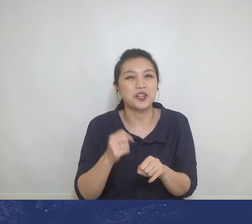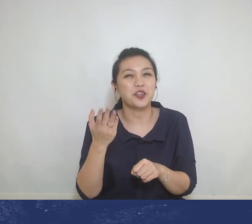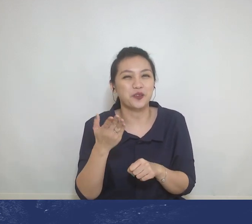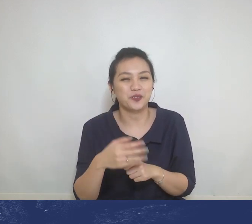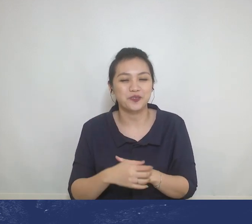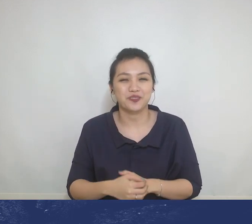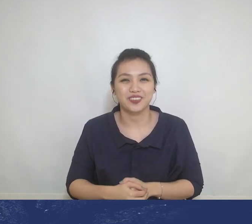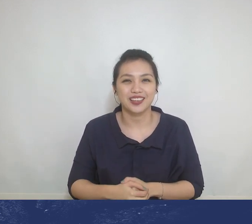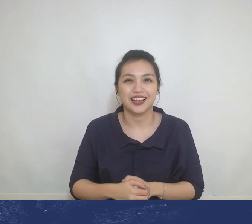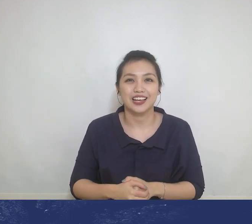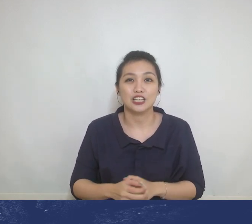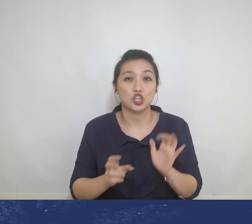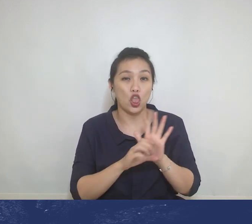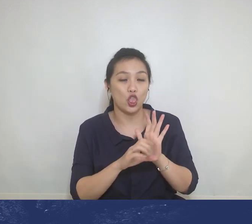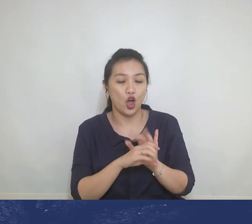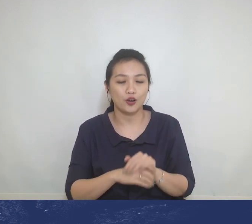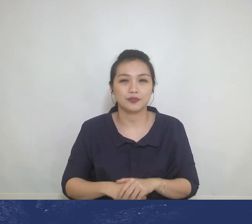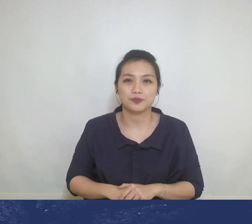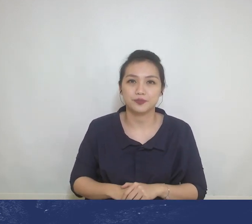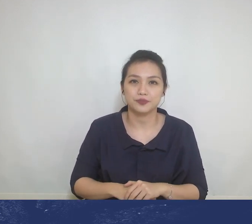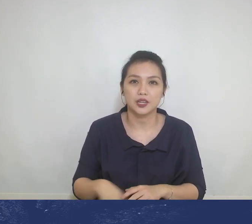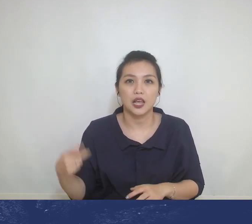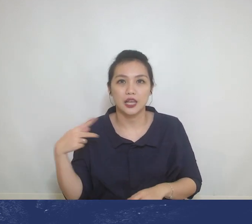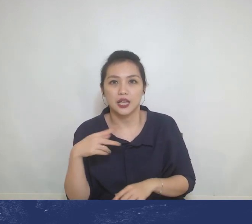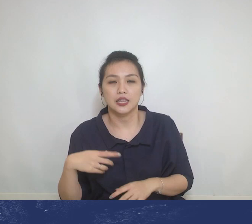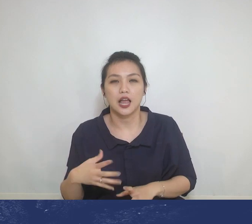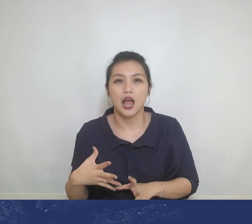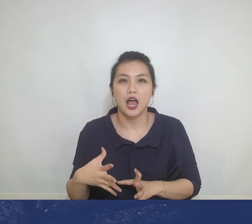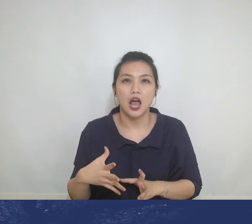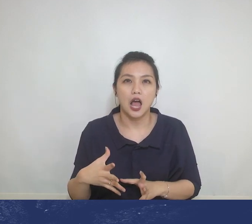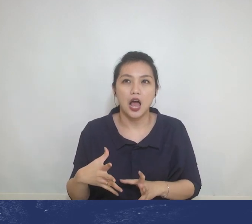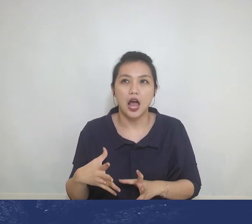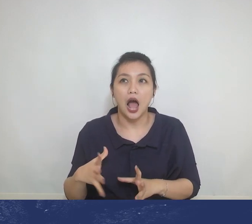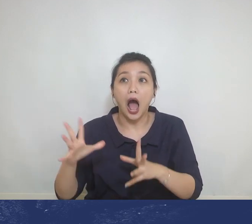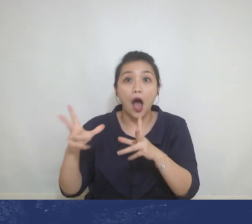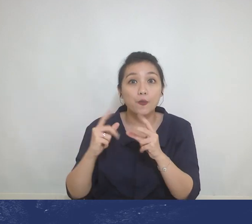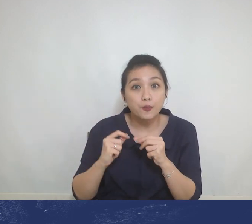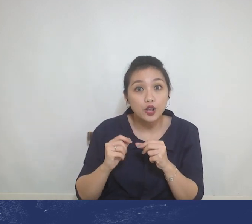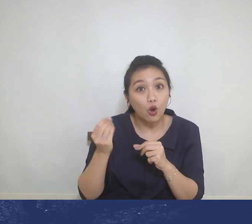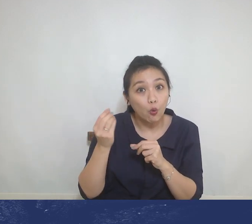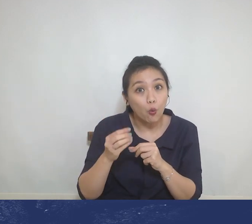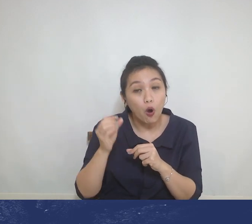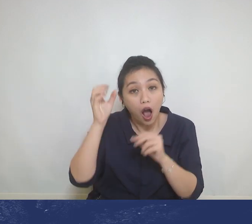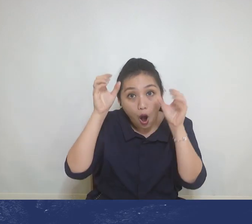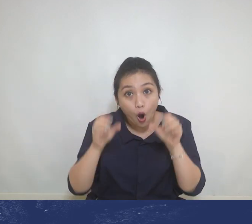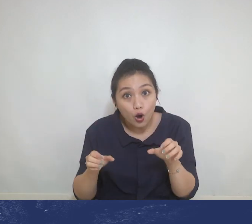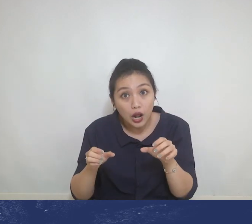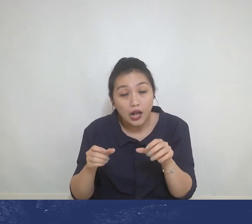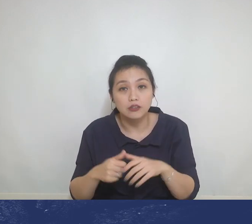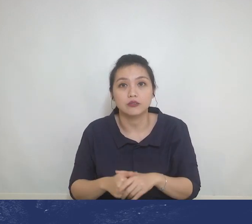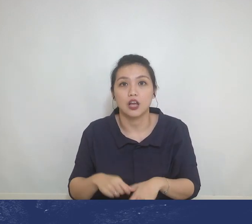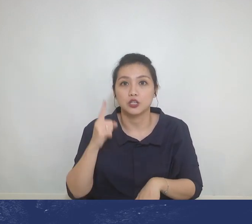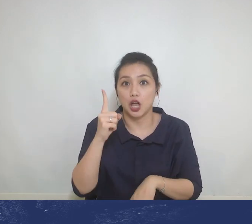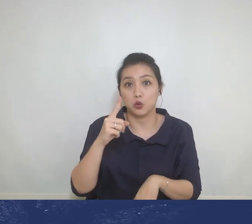kita yang melakukannya. Tapi katakan kalau misalnya kita yang melakukannya. Kita habis ciak atau kita habis makan uangnya orang, kita bawa